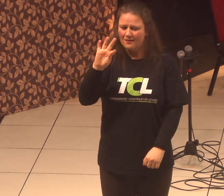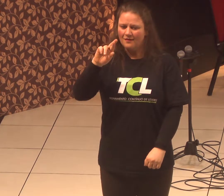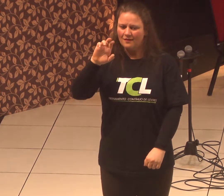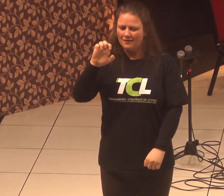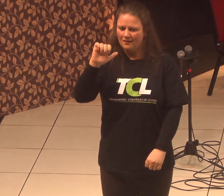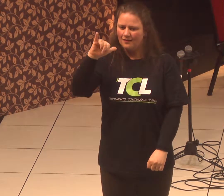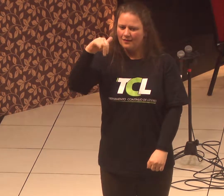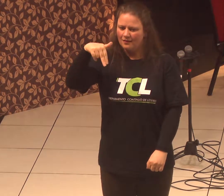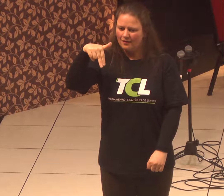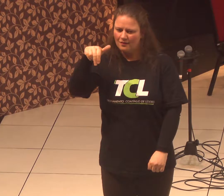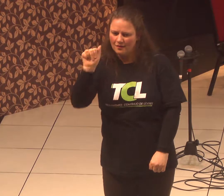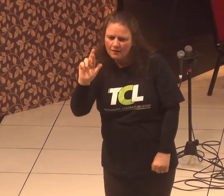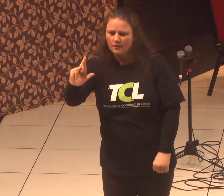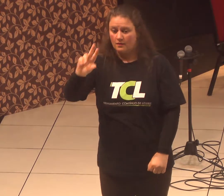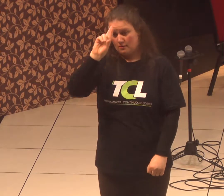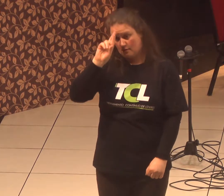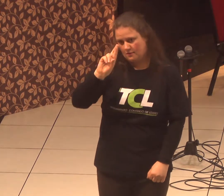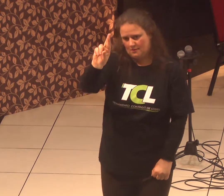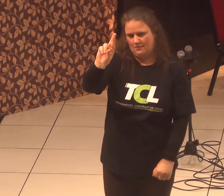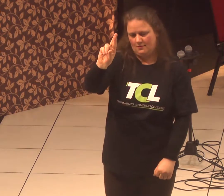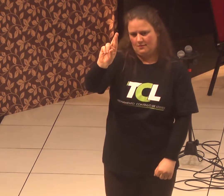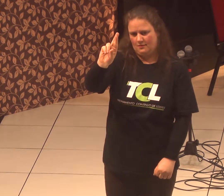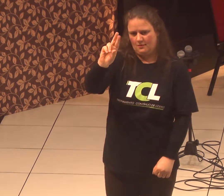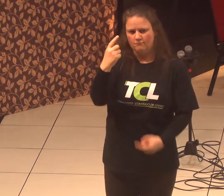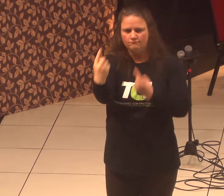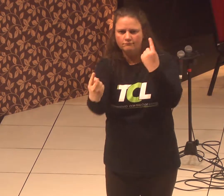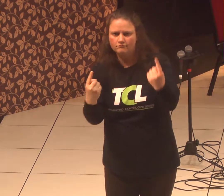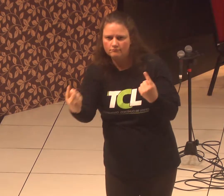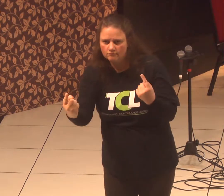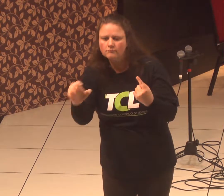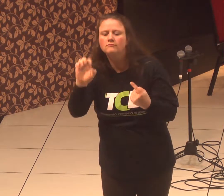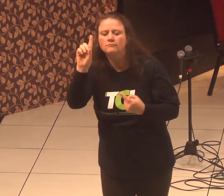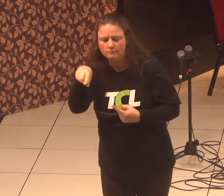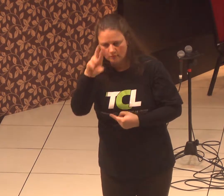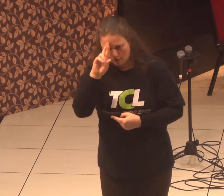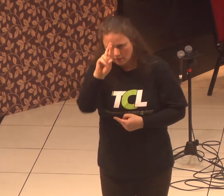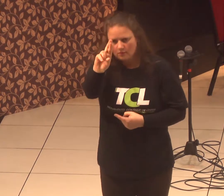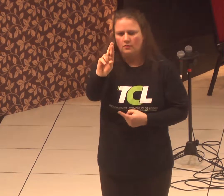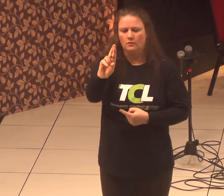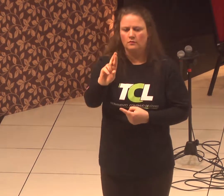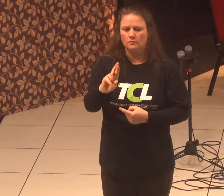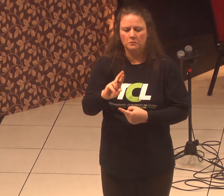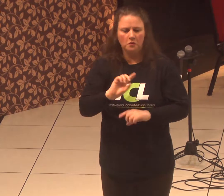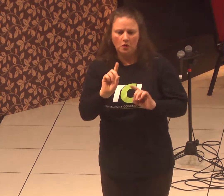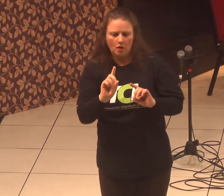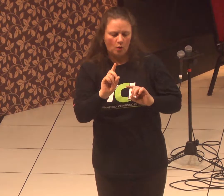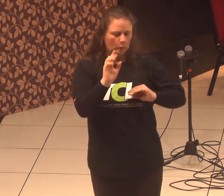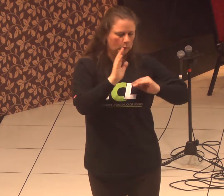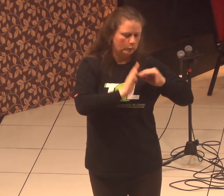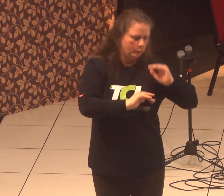líderes, e você é um líder no reino de Deus. Repito, mesmo que você não tenha uma função, um